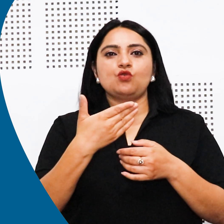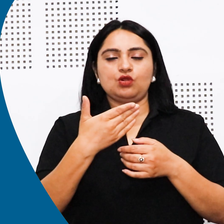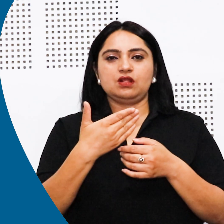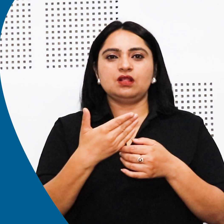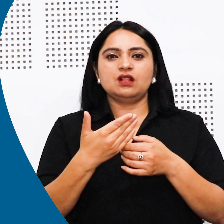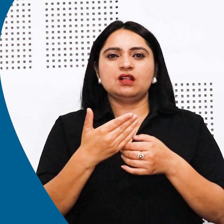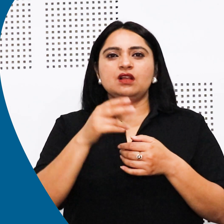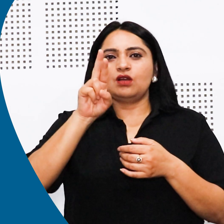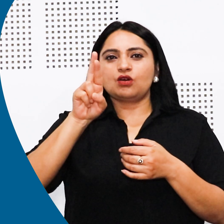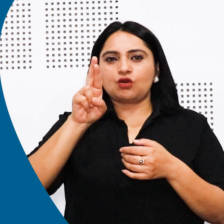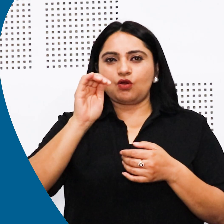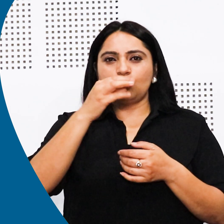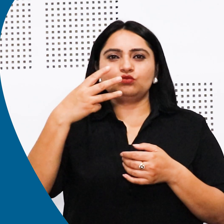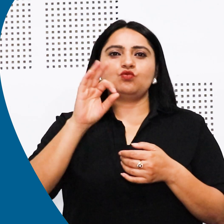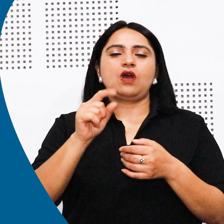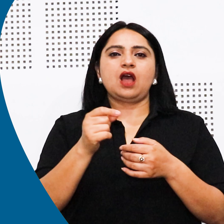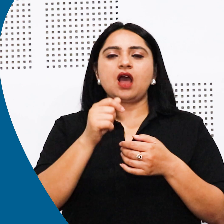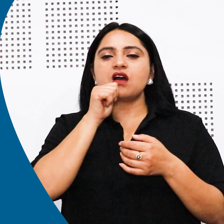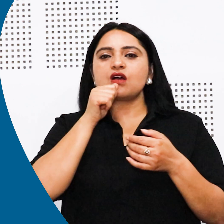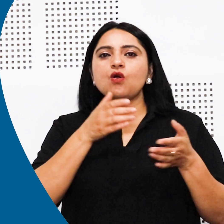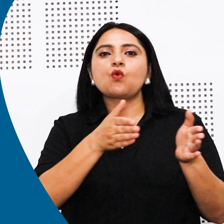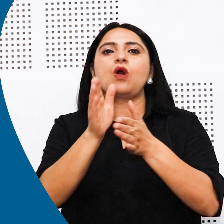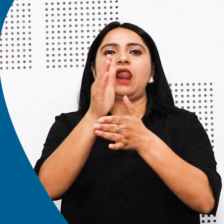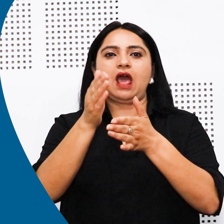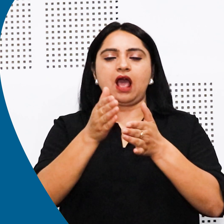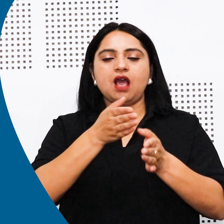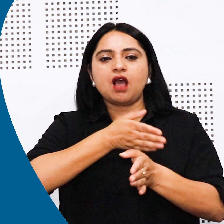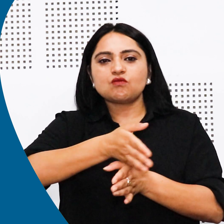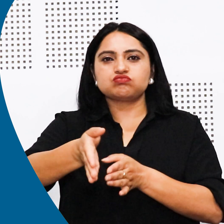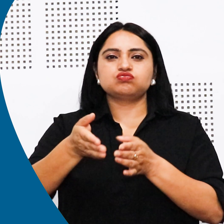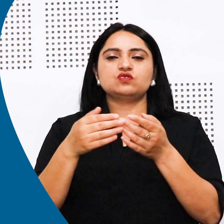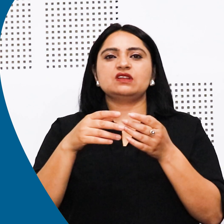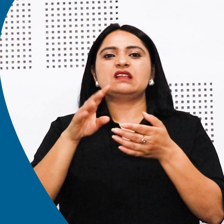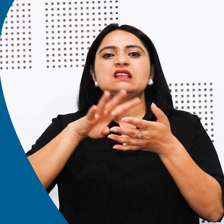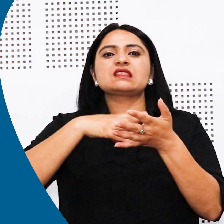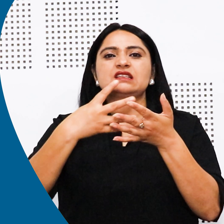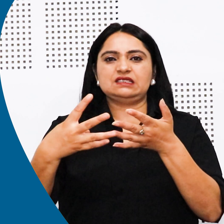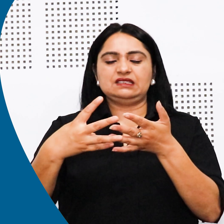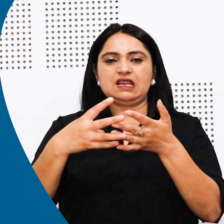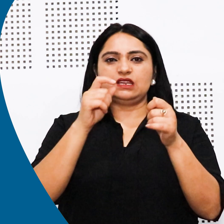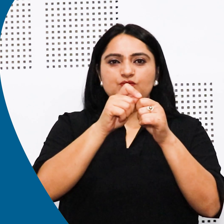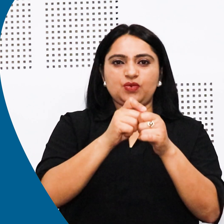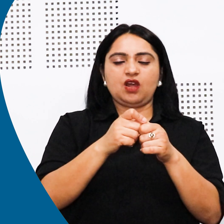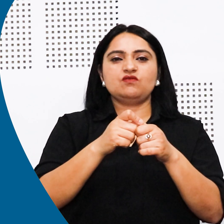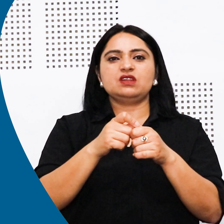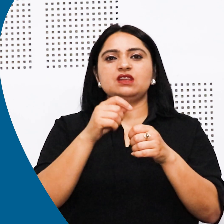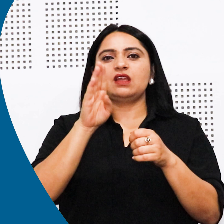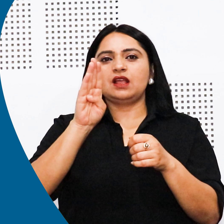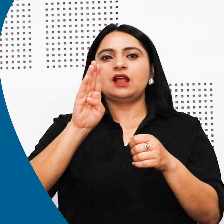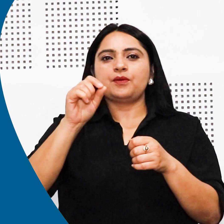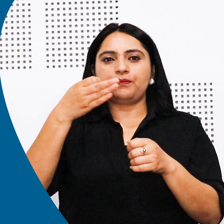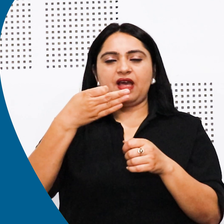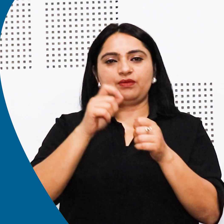छेउको रतुवा खोलाको कटान नियन्त्रणका लागि तारजाली बुन्ने र बाँध निर्माणको काम अहिले